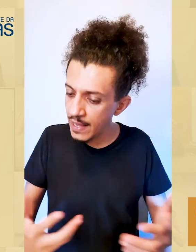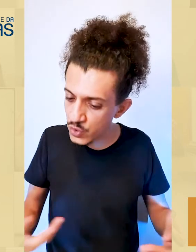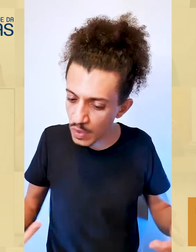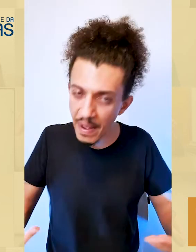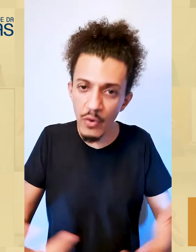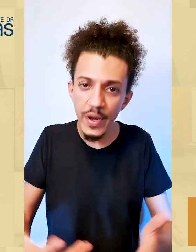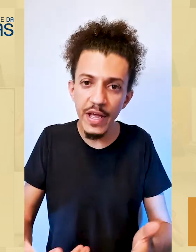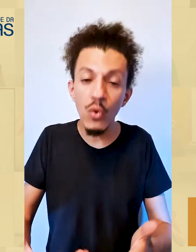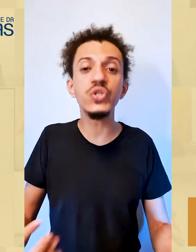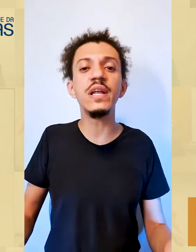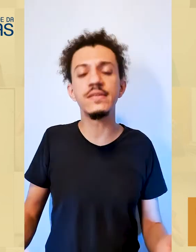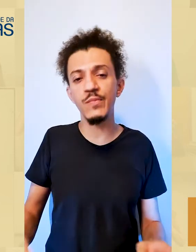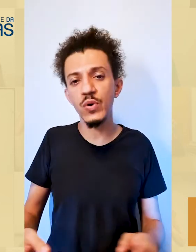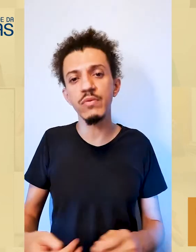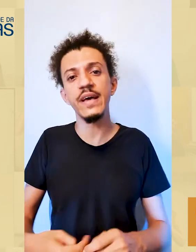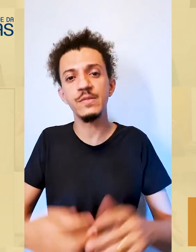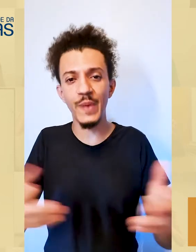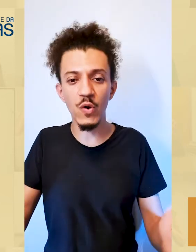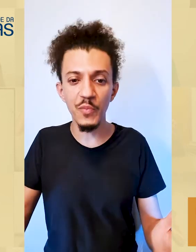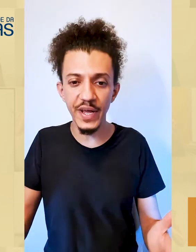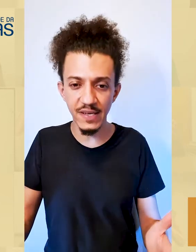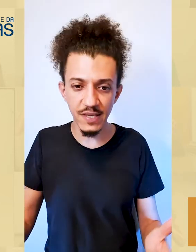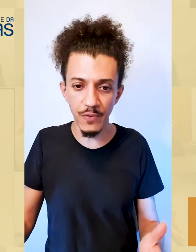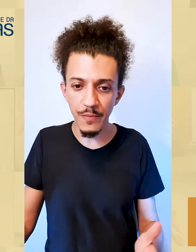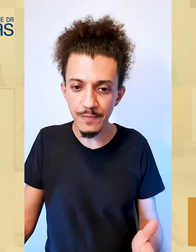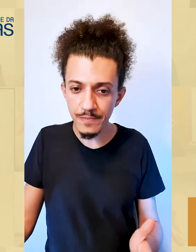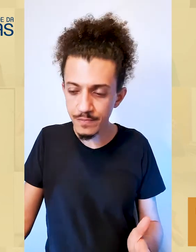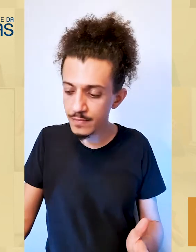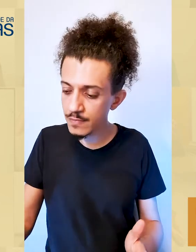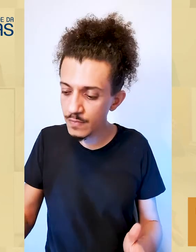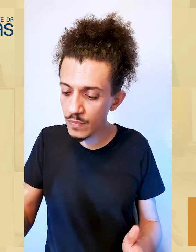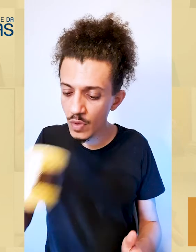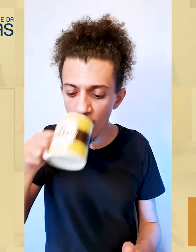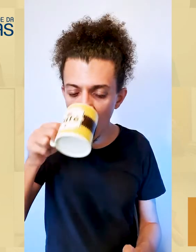ele em sua maioria utiliza o português para a comunicação.